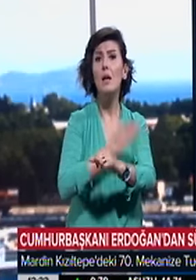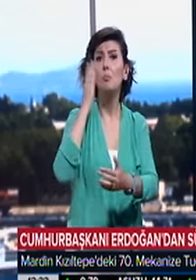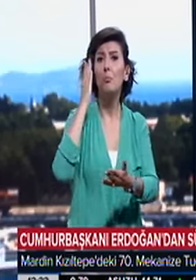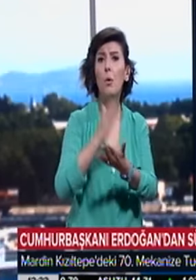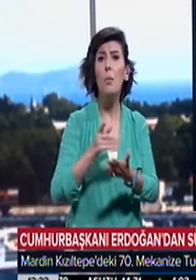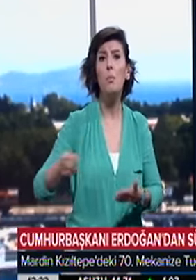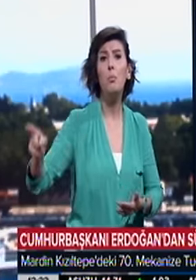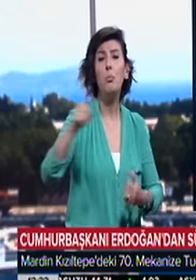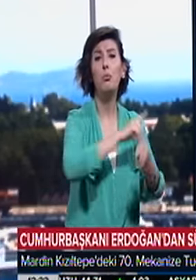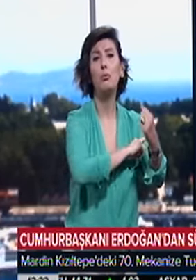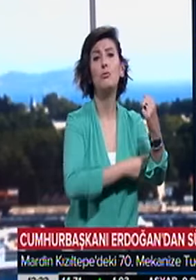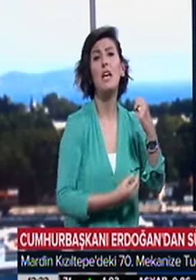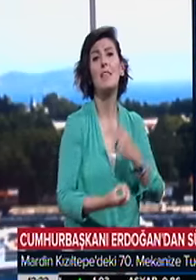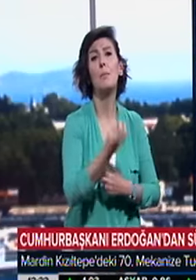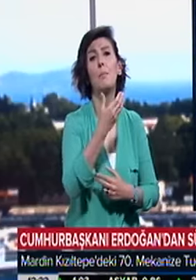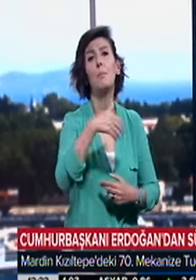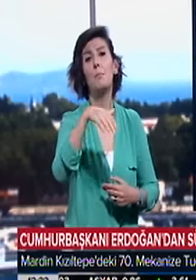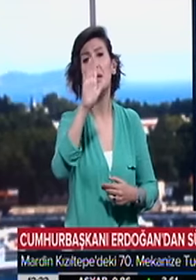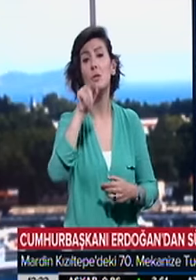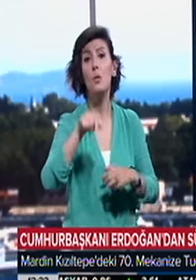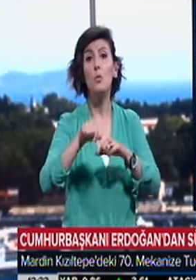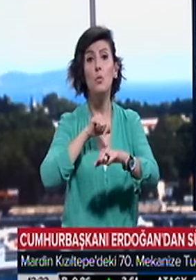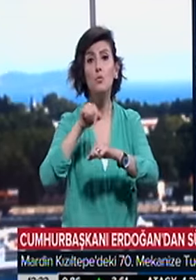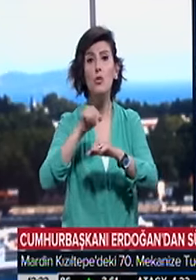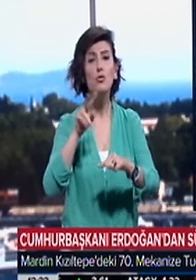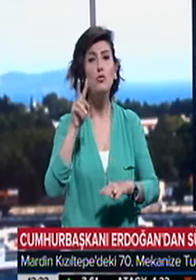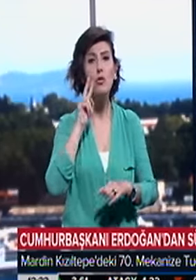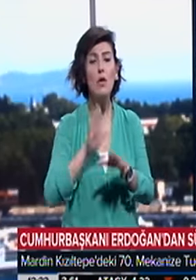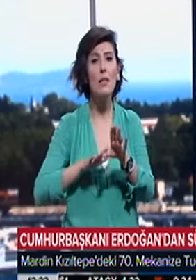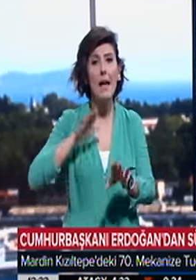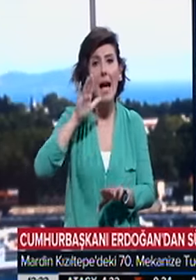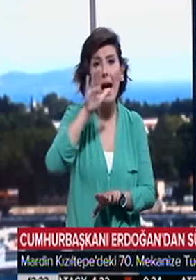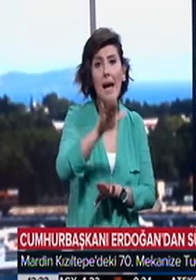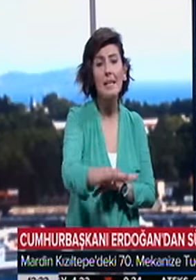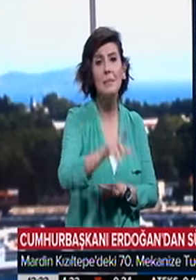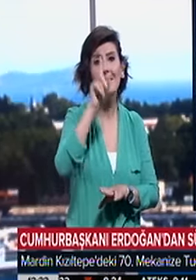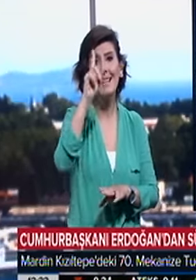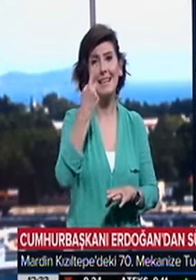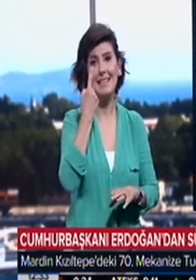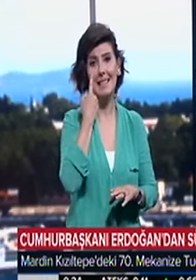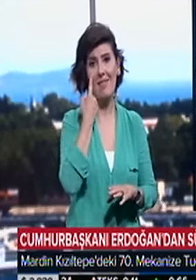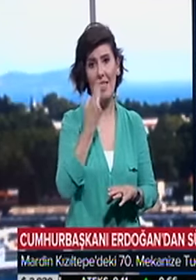gücü yetmeyecektir. Ve bu mücadelede son adım tek devlet.